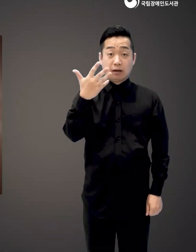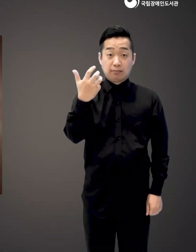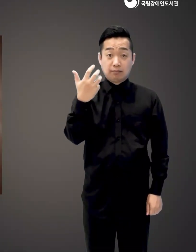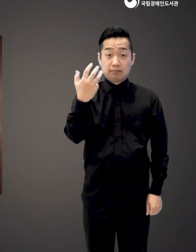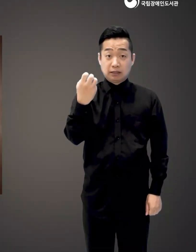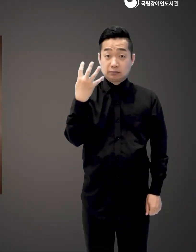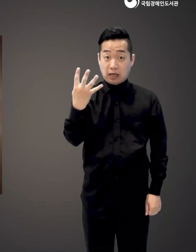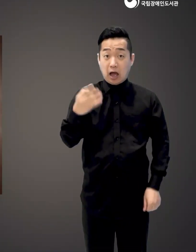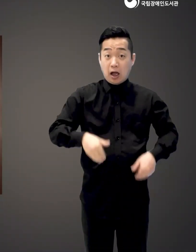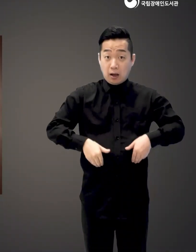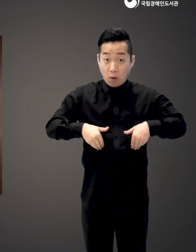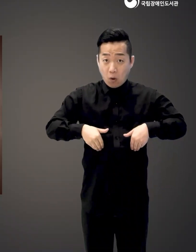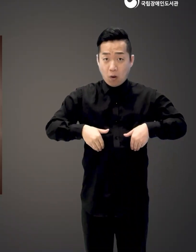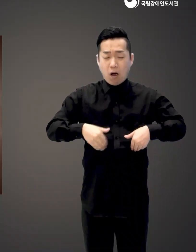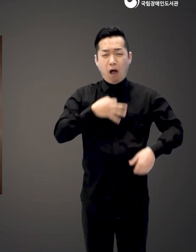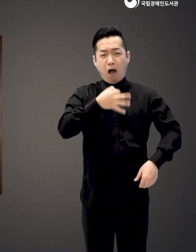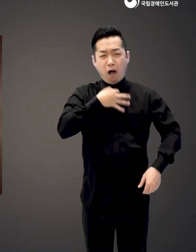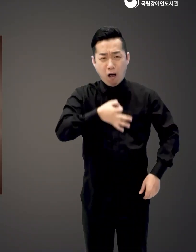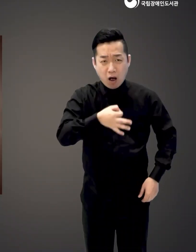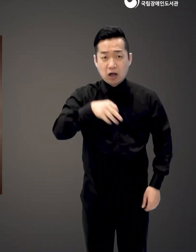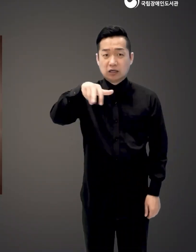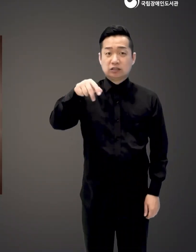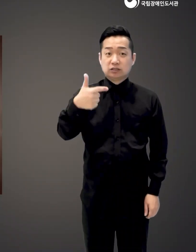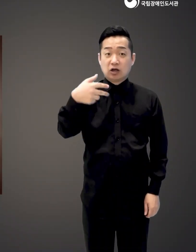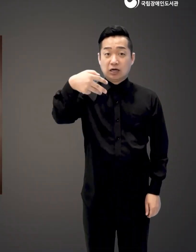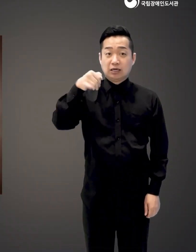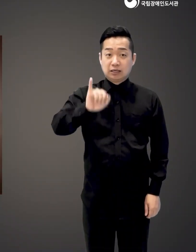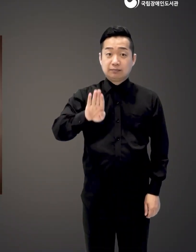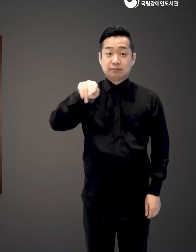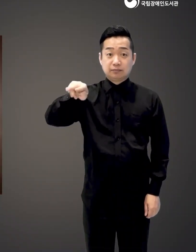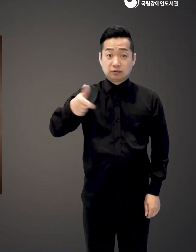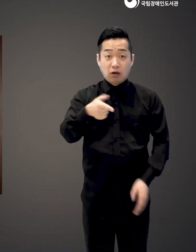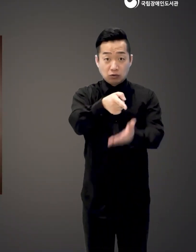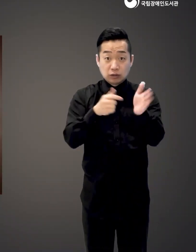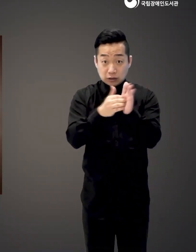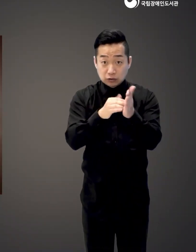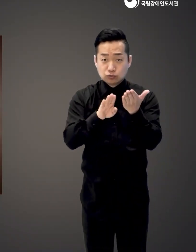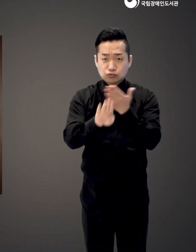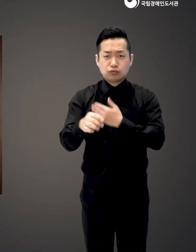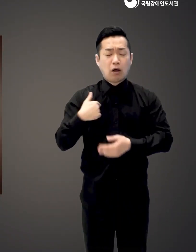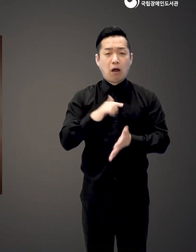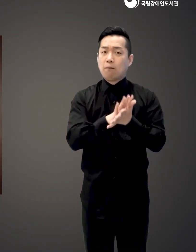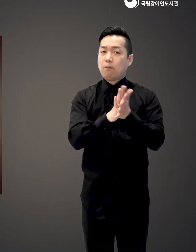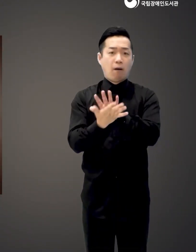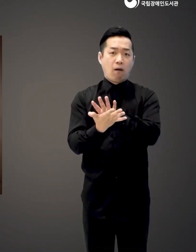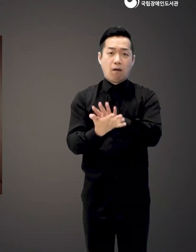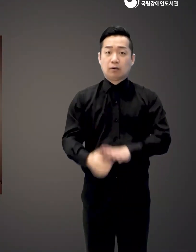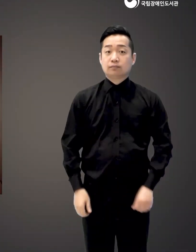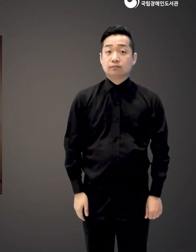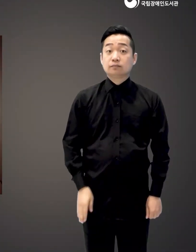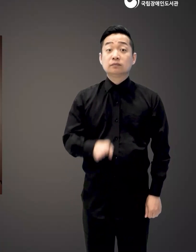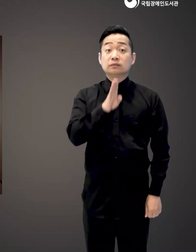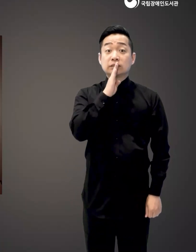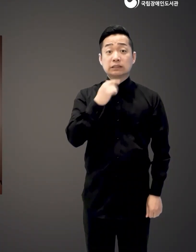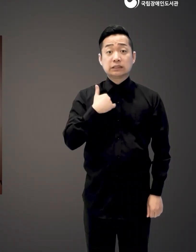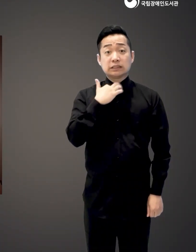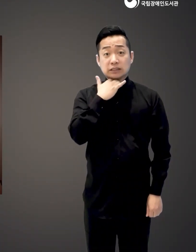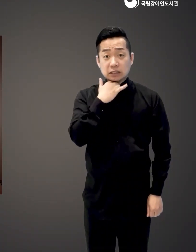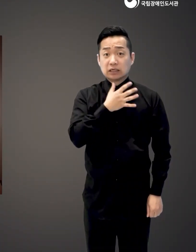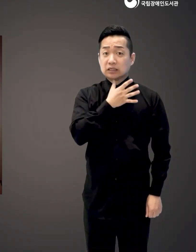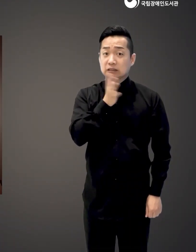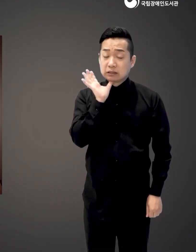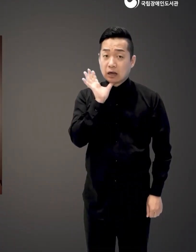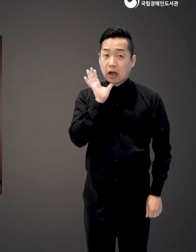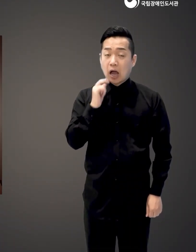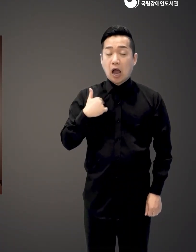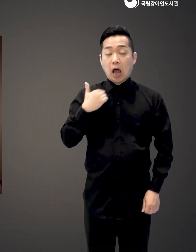1984년 봄, 심한 천식에 시달리고 전립선 수술을 받게 되자 갑자기 모든 게 변했습니다. 실제 나이와